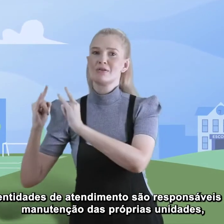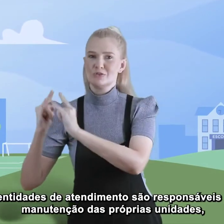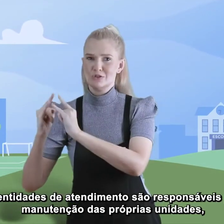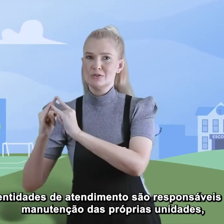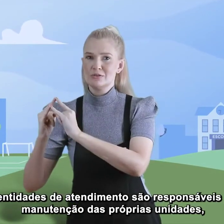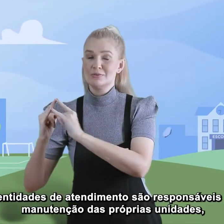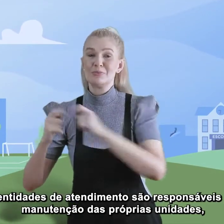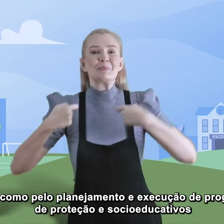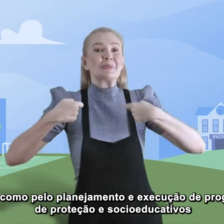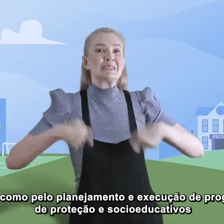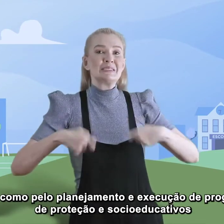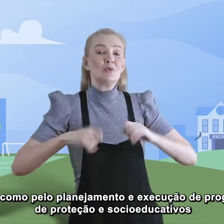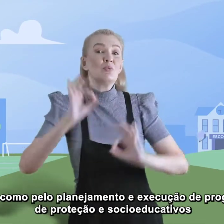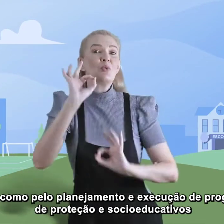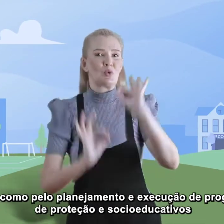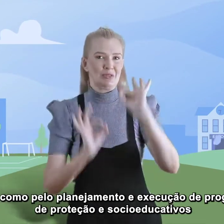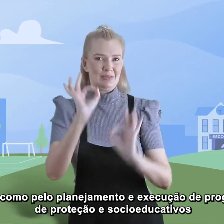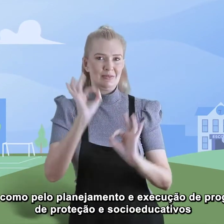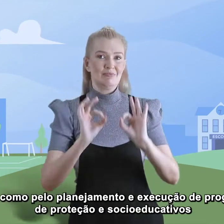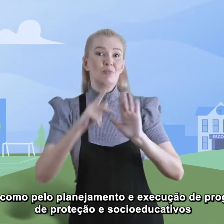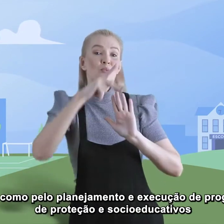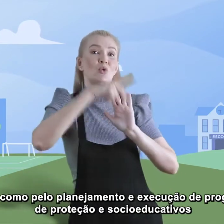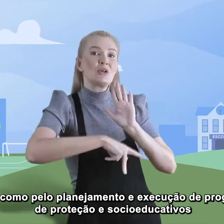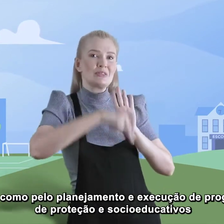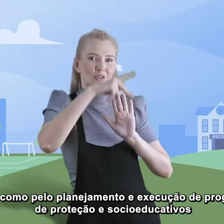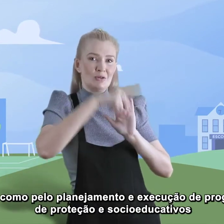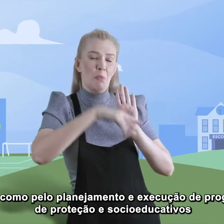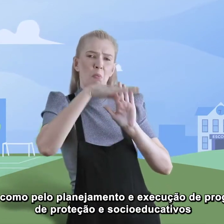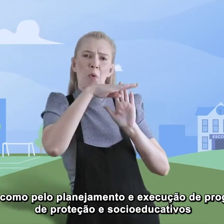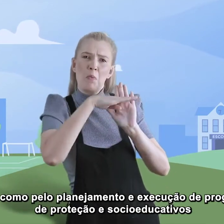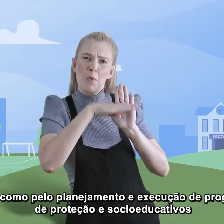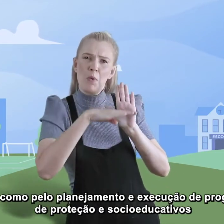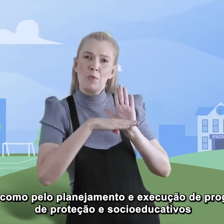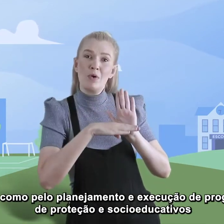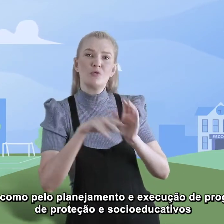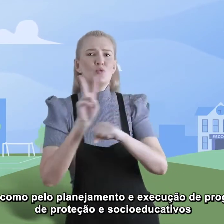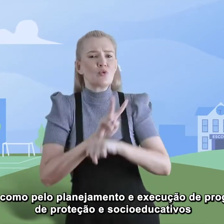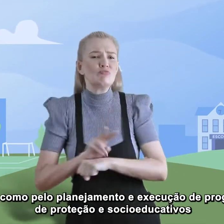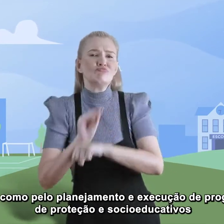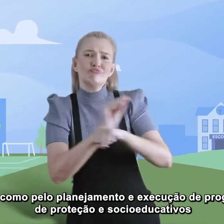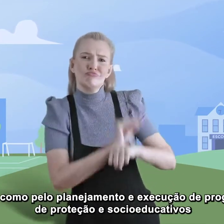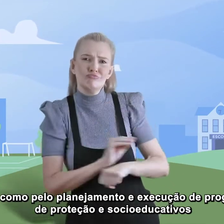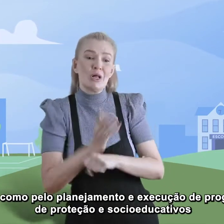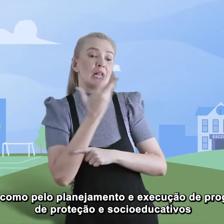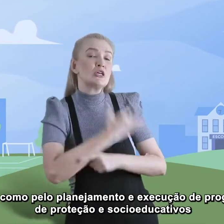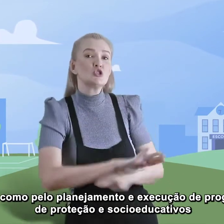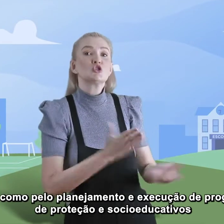unidades, assim como pelo planejamento e execução de programas de proteção